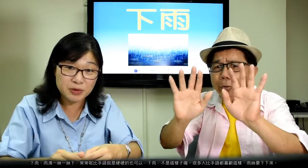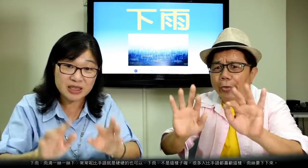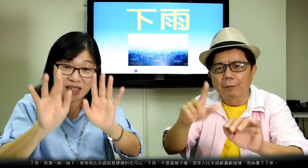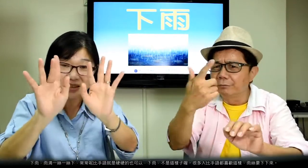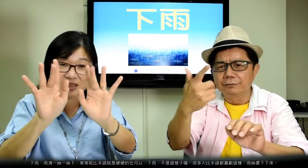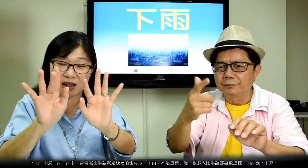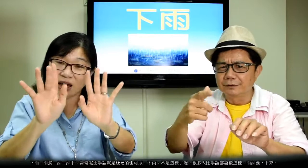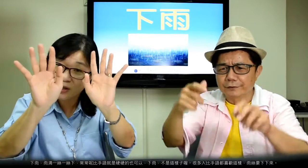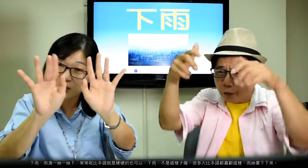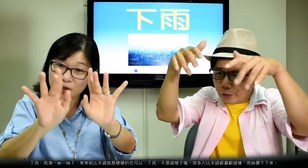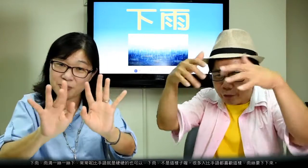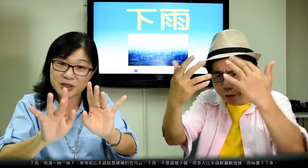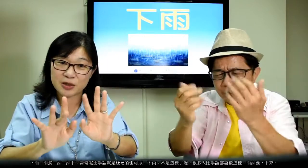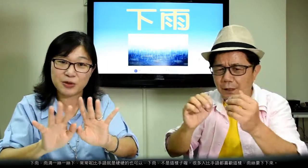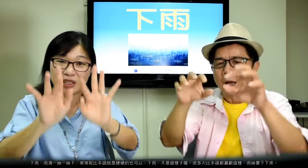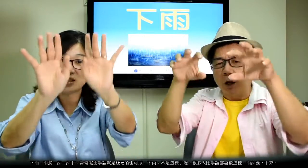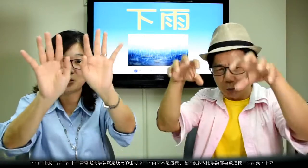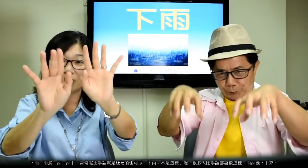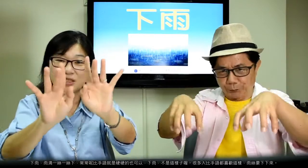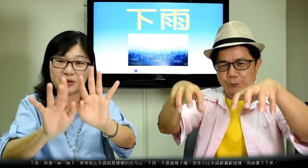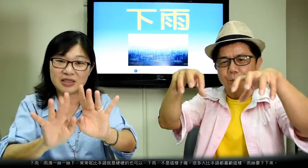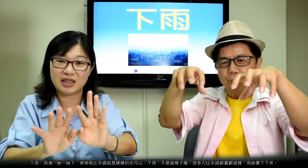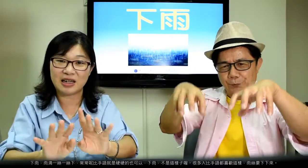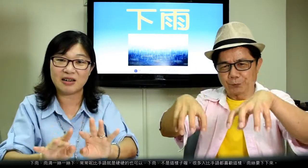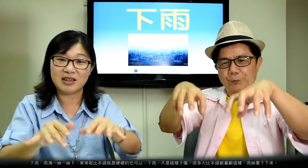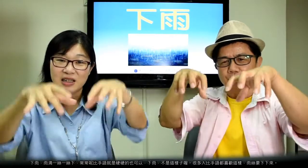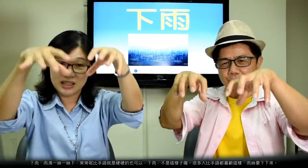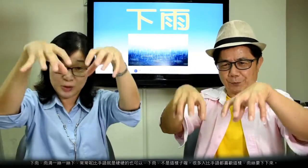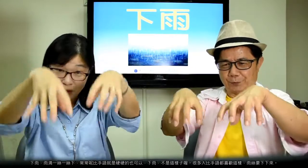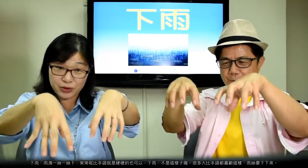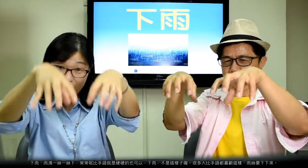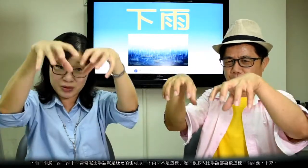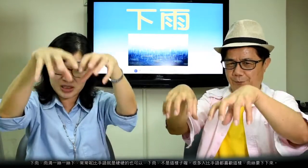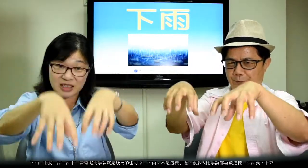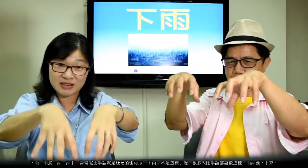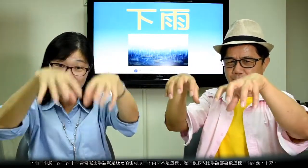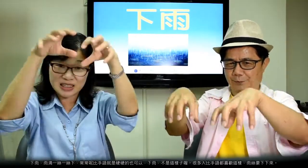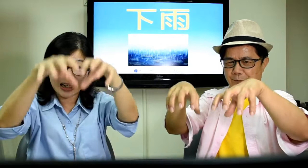是这样子哦，很多人比手语歌喜欢这样啊、哦，雨丝要下下来，